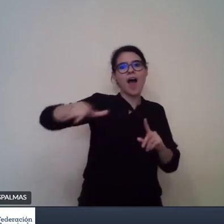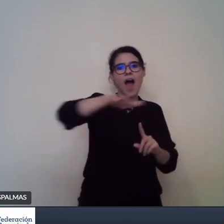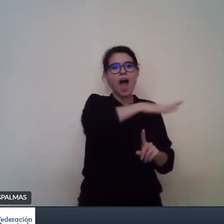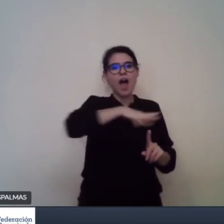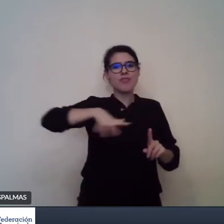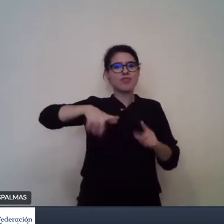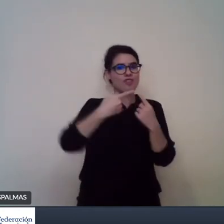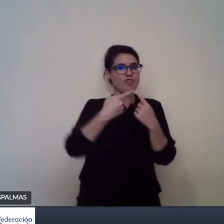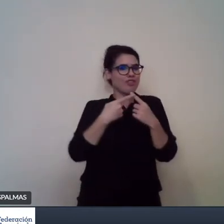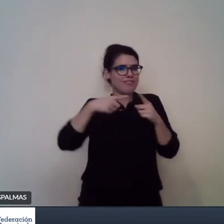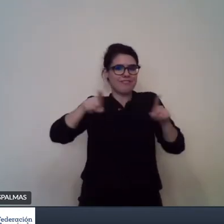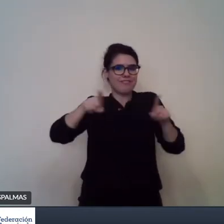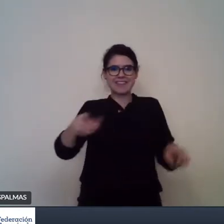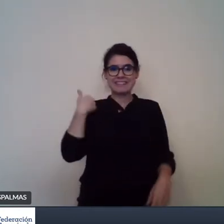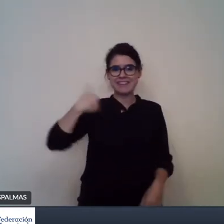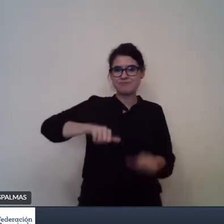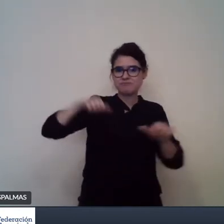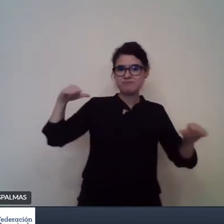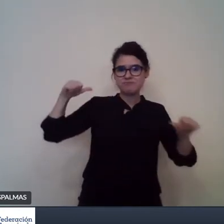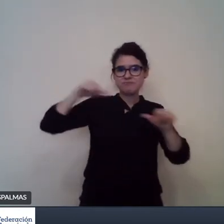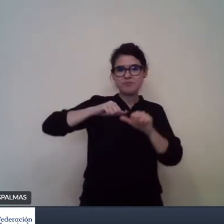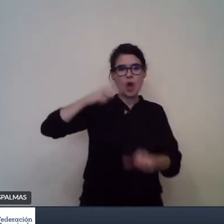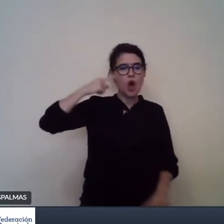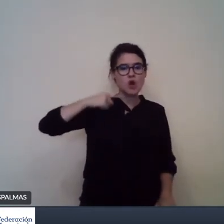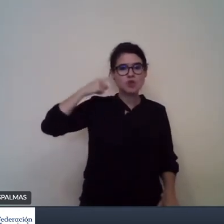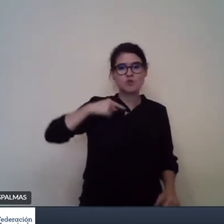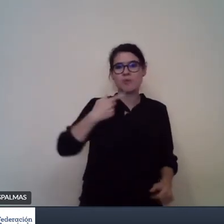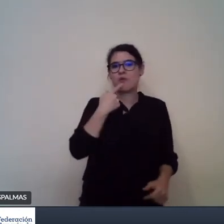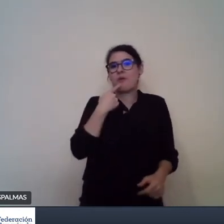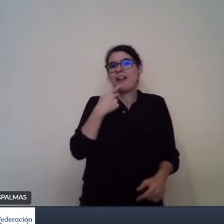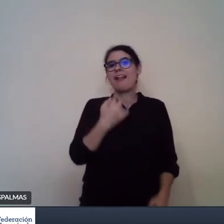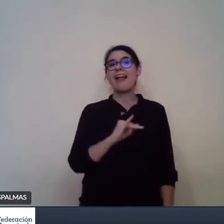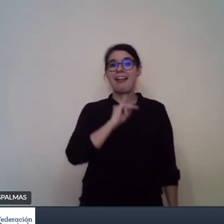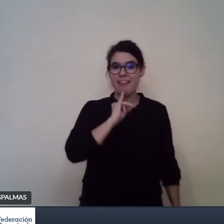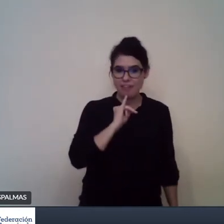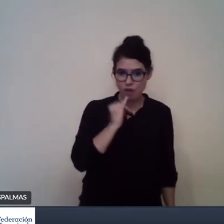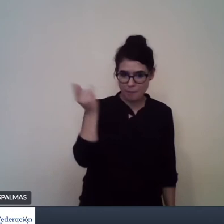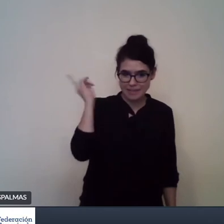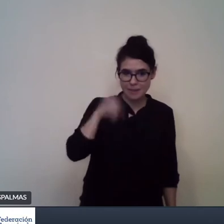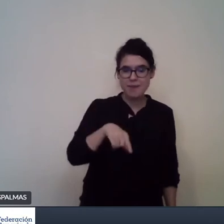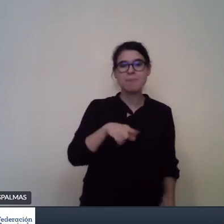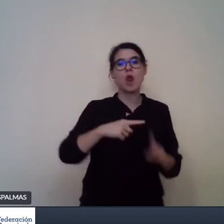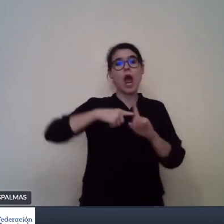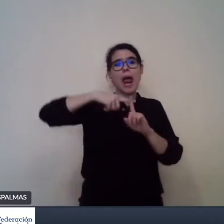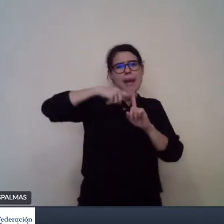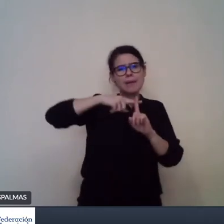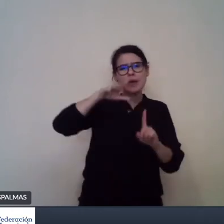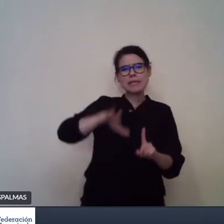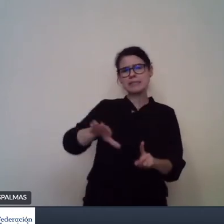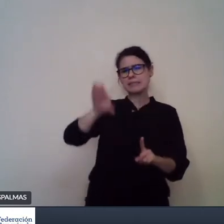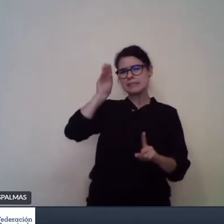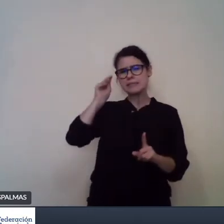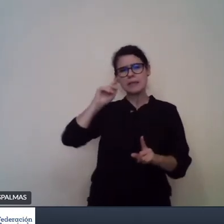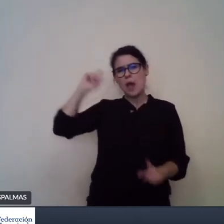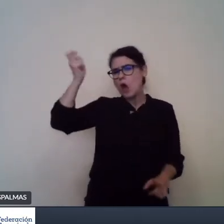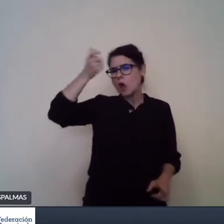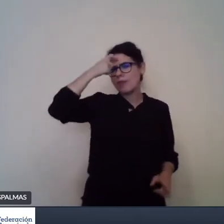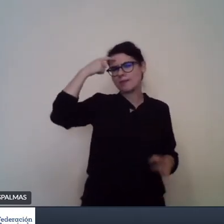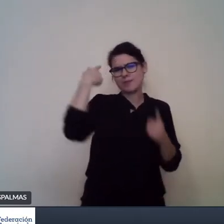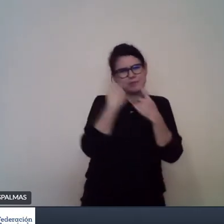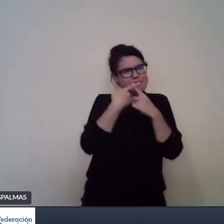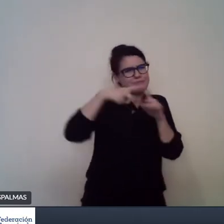estás acostumbrado, no solamente con un tema de idioma, sino además con niveles de comprensión de conceptos absolutamente diferentes y dispares,